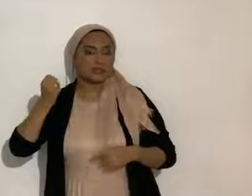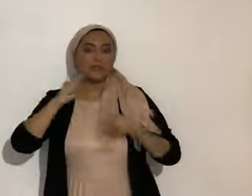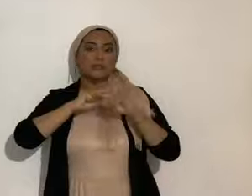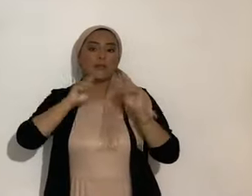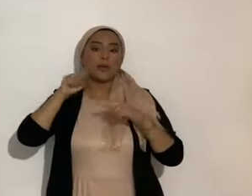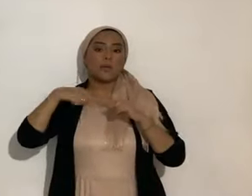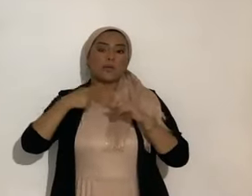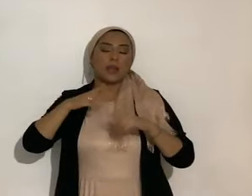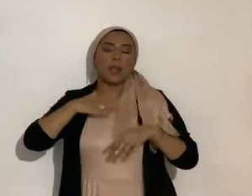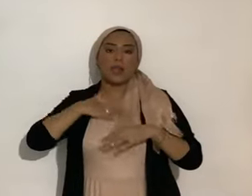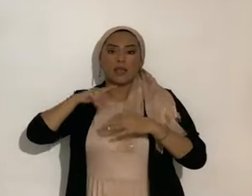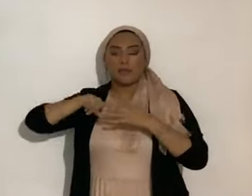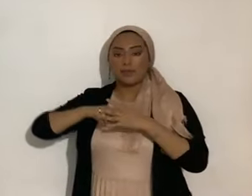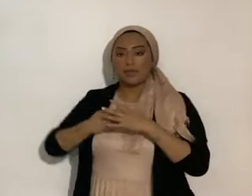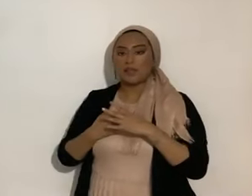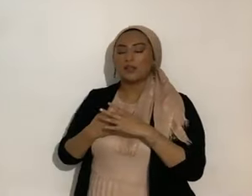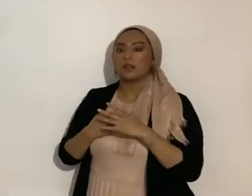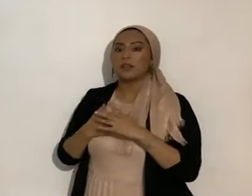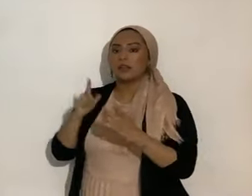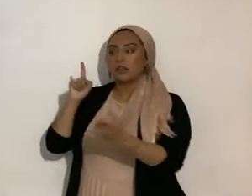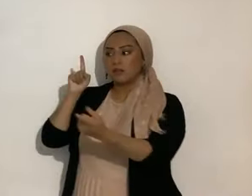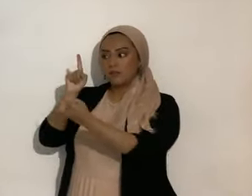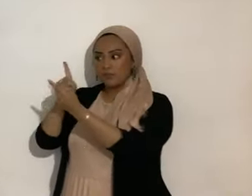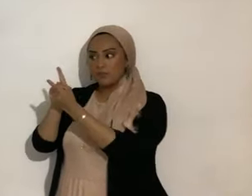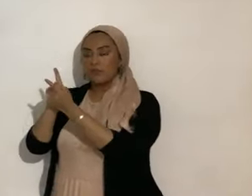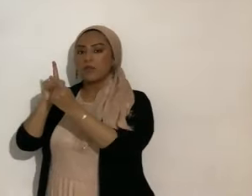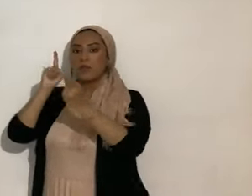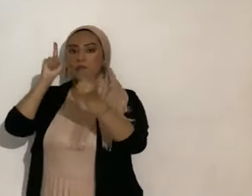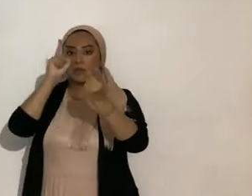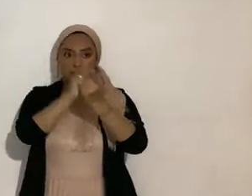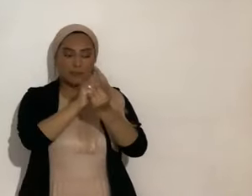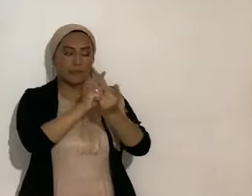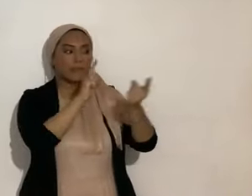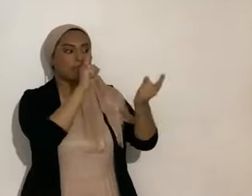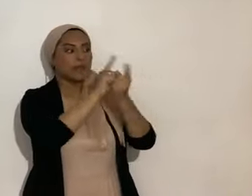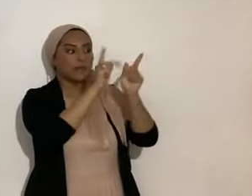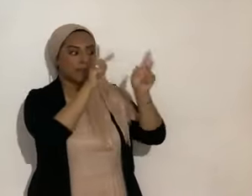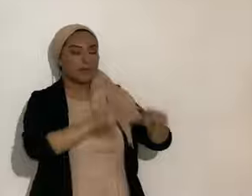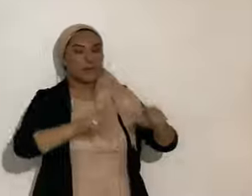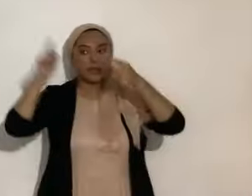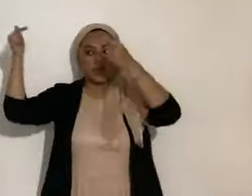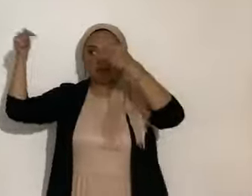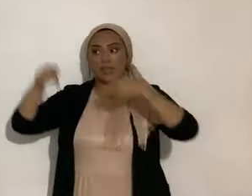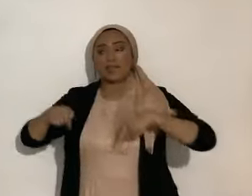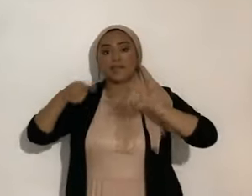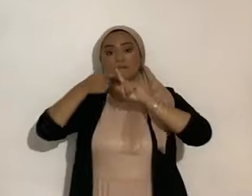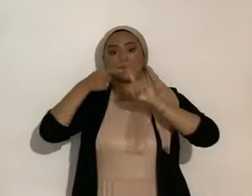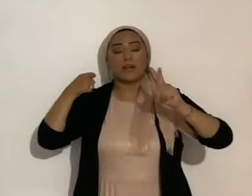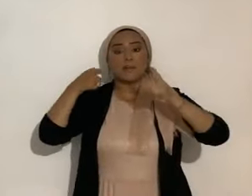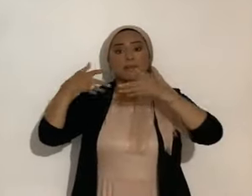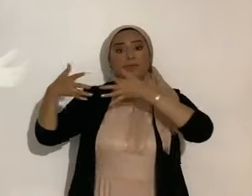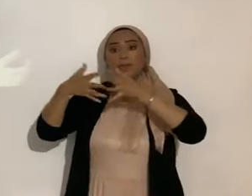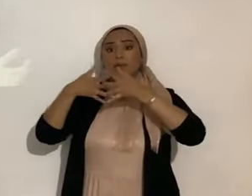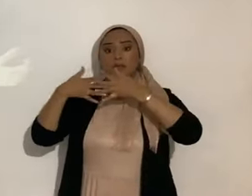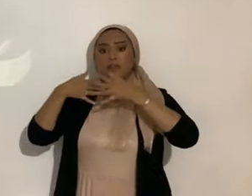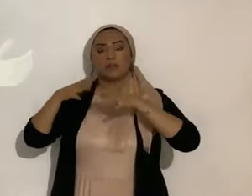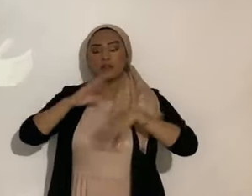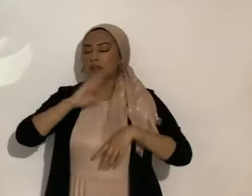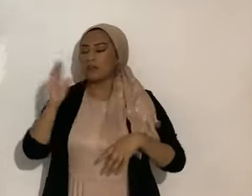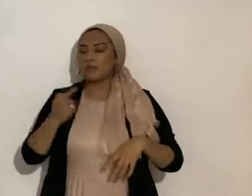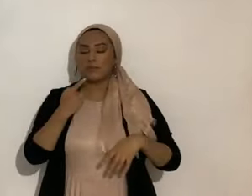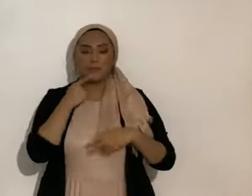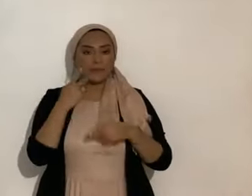yo empecé a consultar personas, pacientes que venían de Estados Unidos, y no menciono nombres,